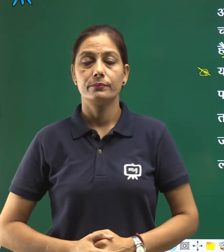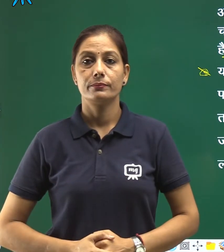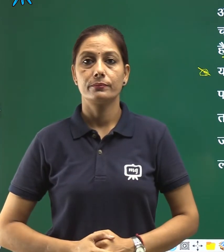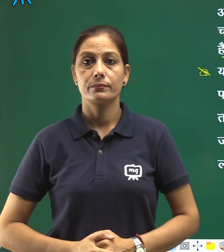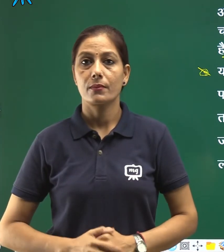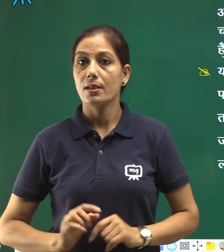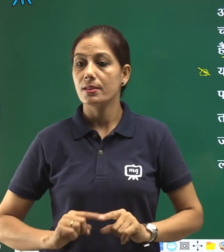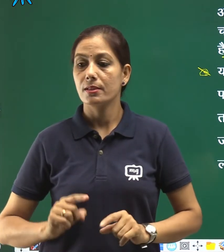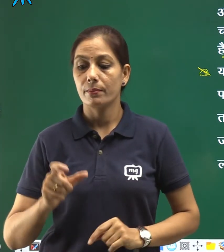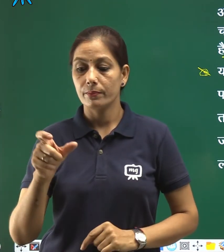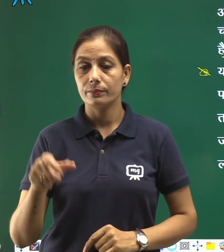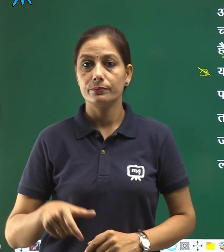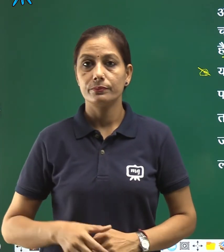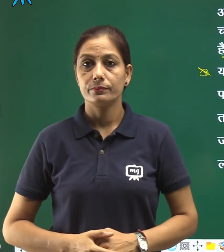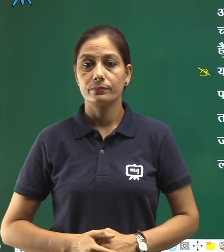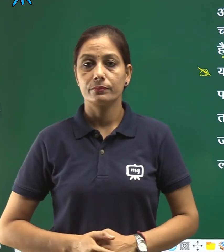जिससे